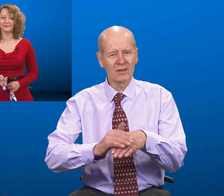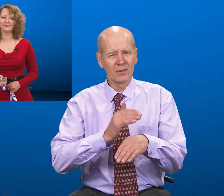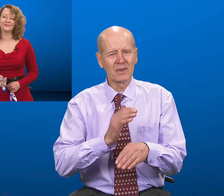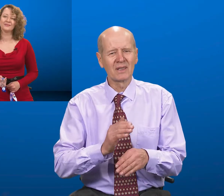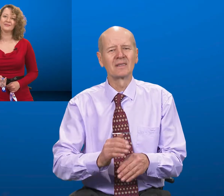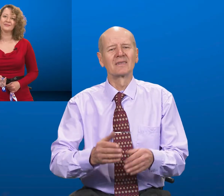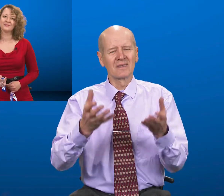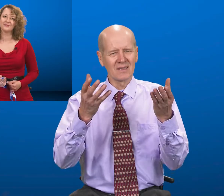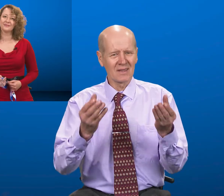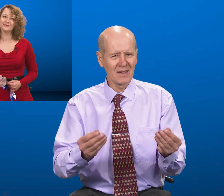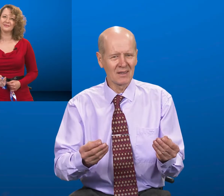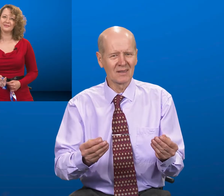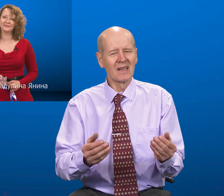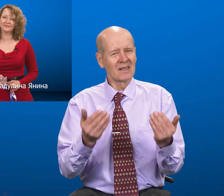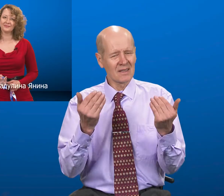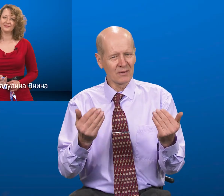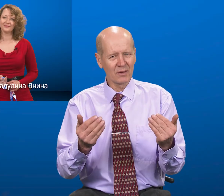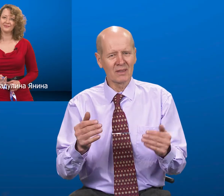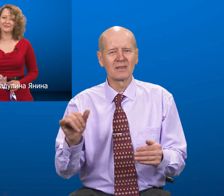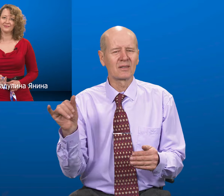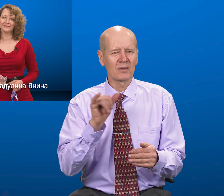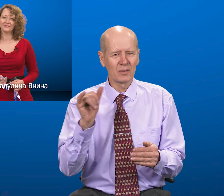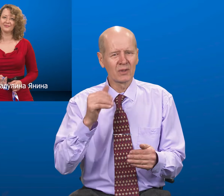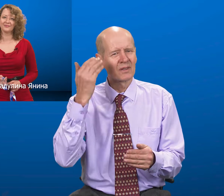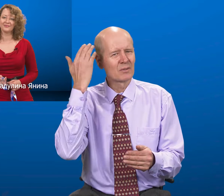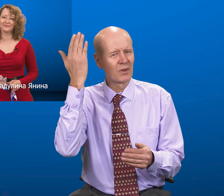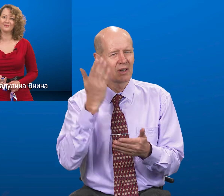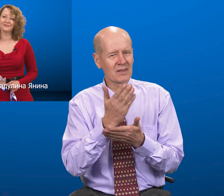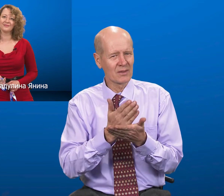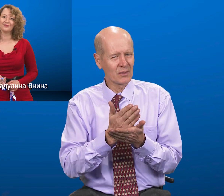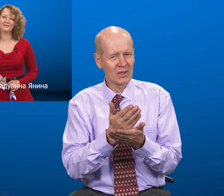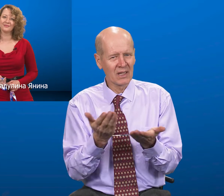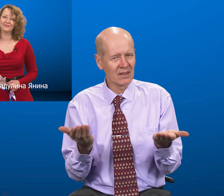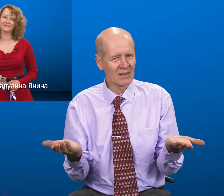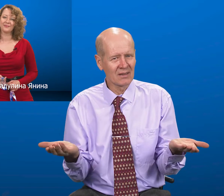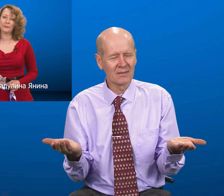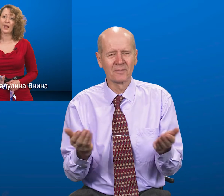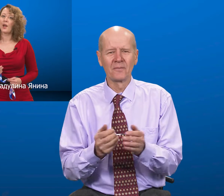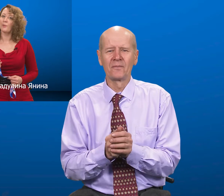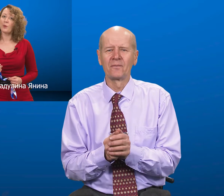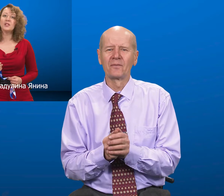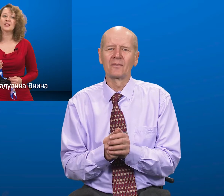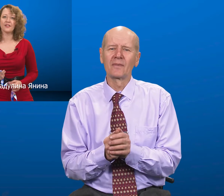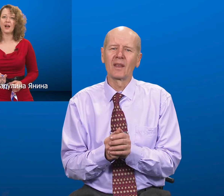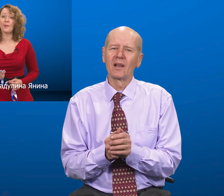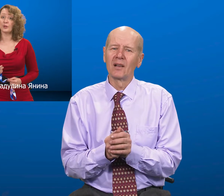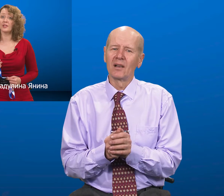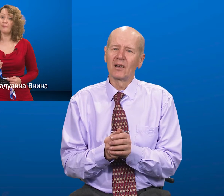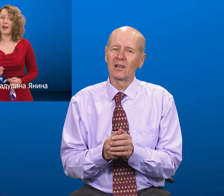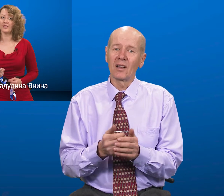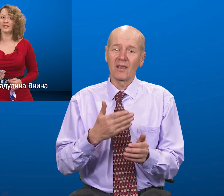На соревнованиях, как вы знаете, состязаются в беге многие, но награду получает только один. Помните